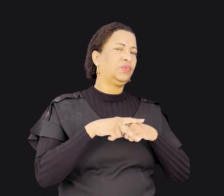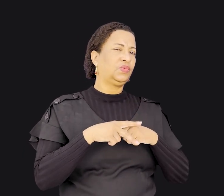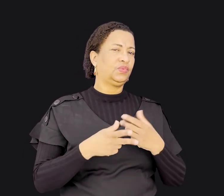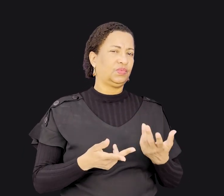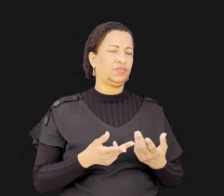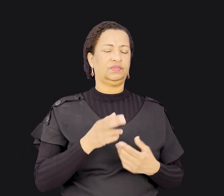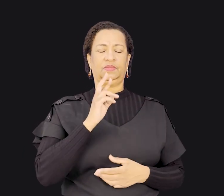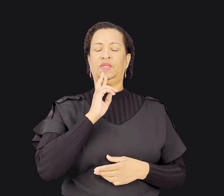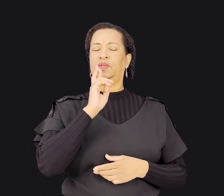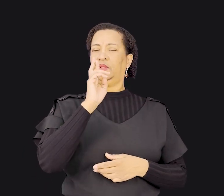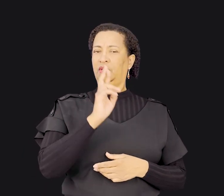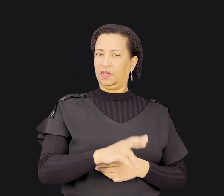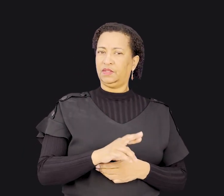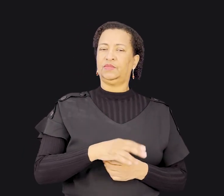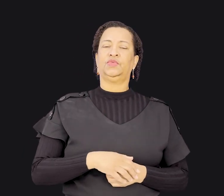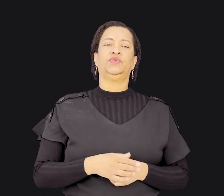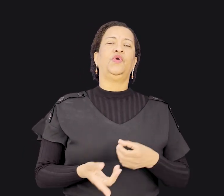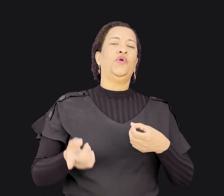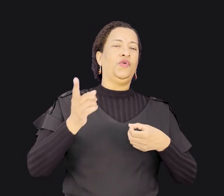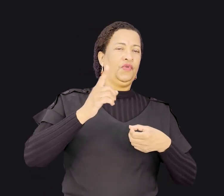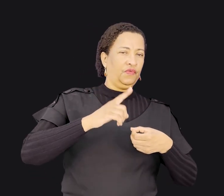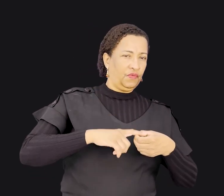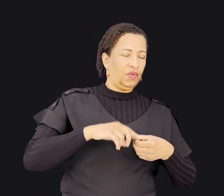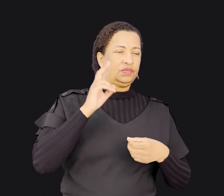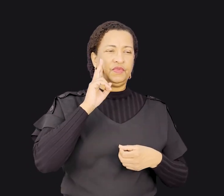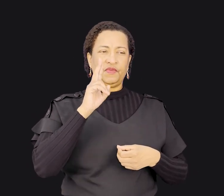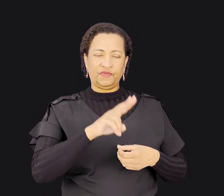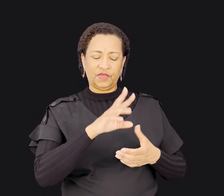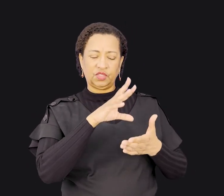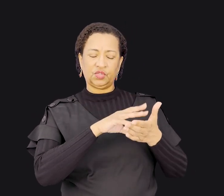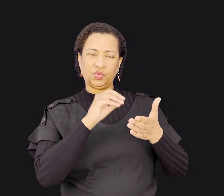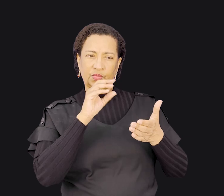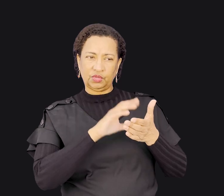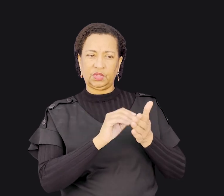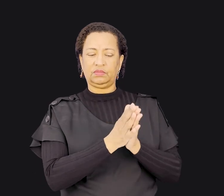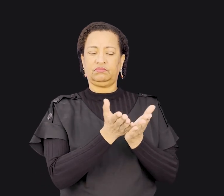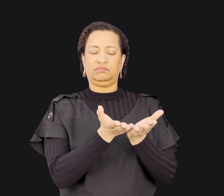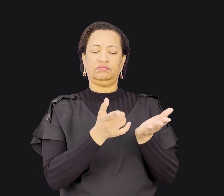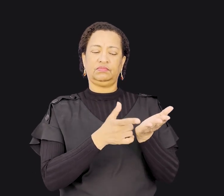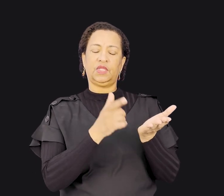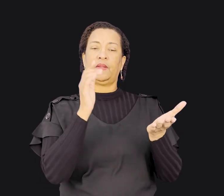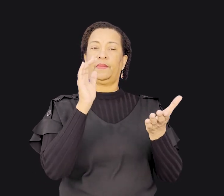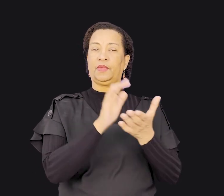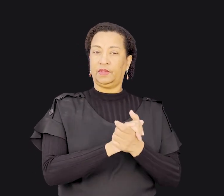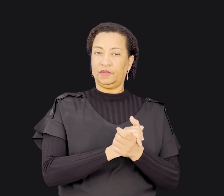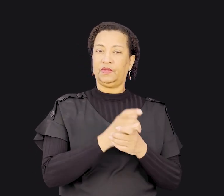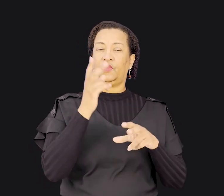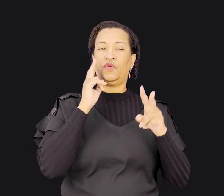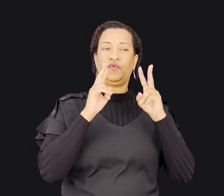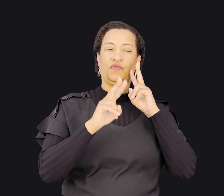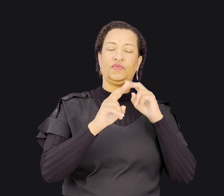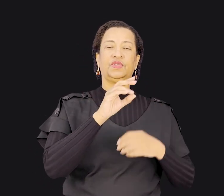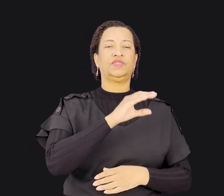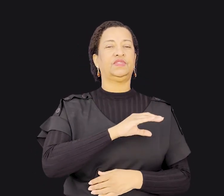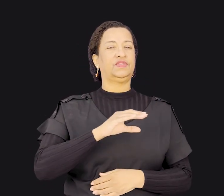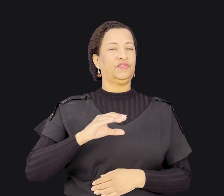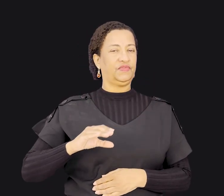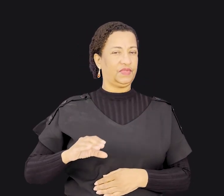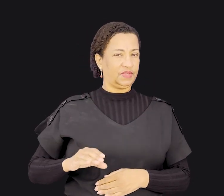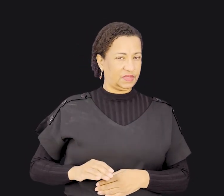Pedro responde. Volte e olhe o modelo das Escrituras para o casamento. Você vê Cristo e a igreja nos últimos